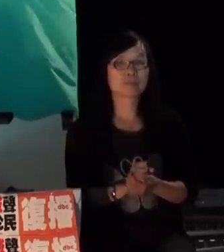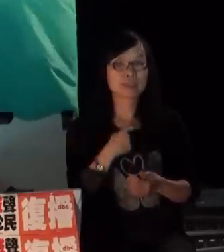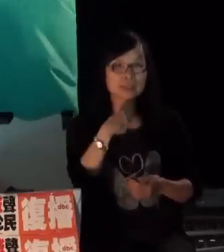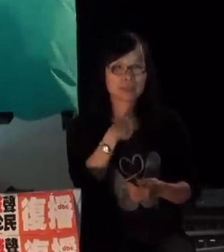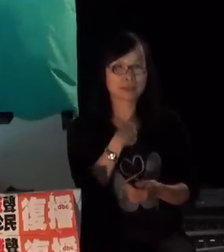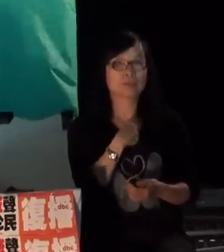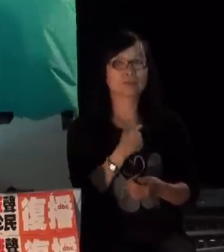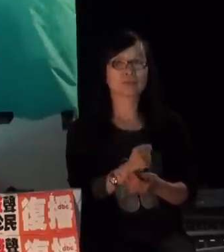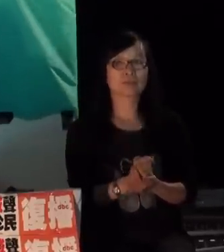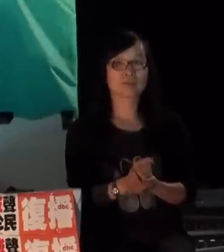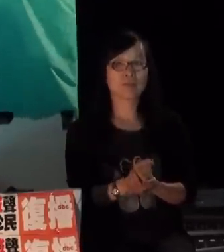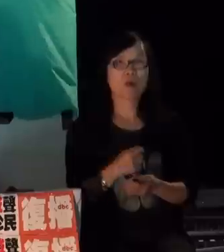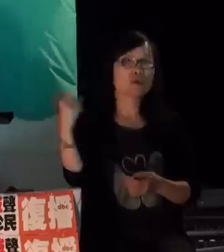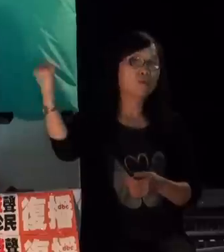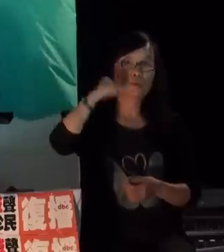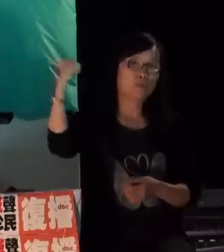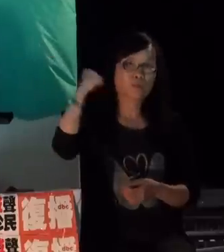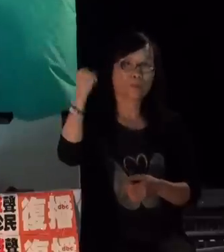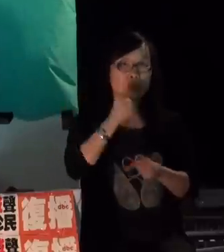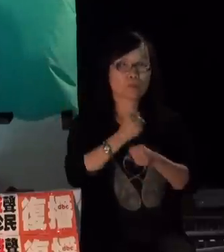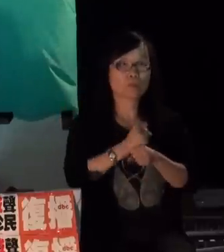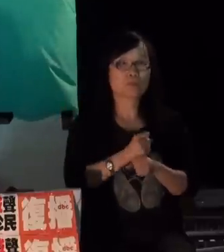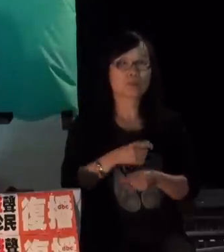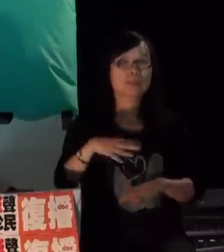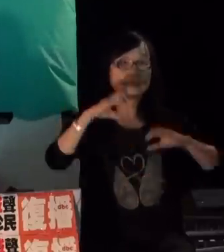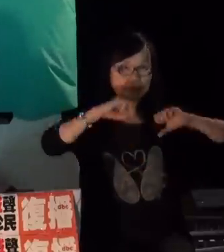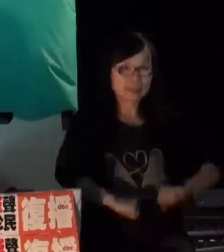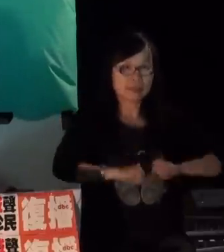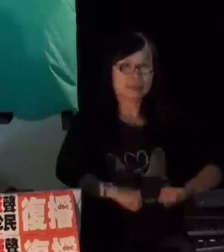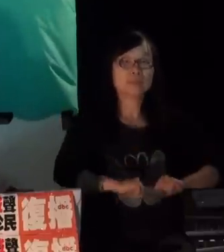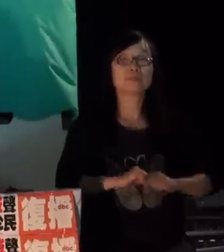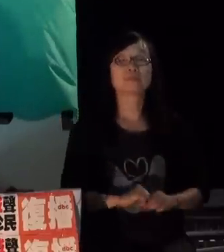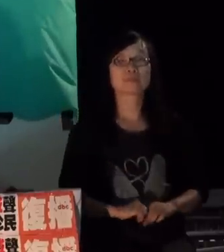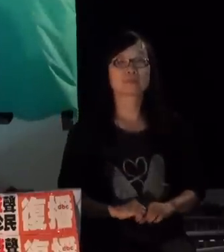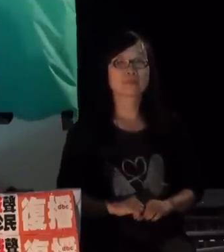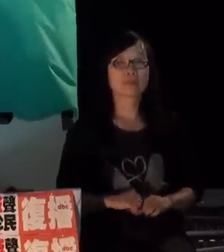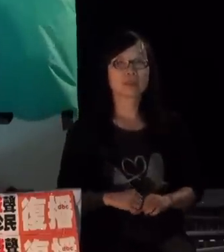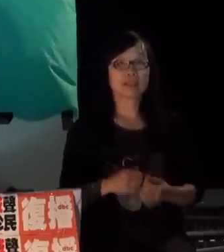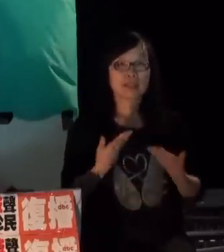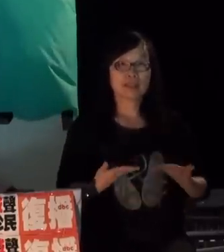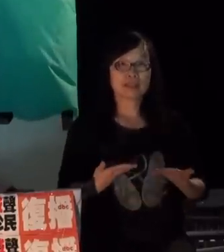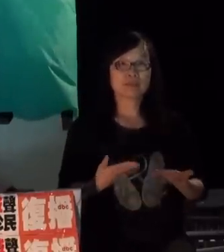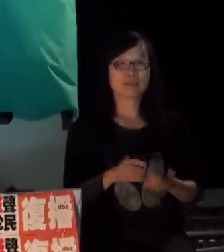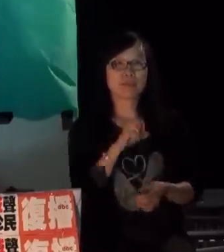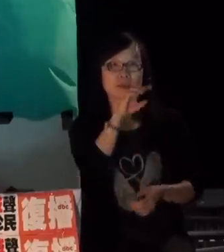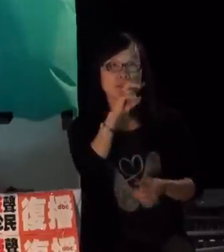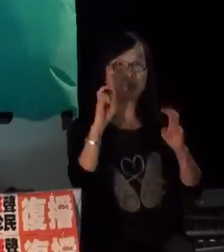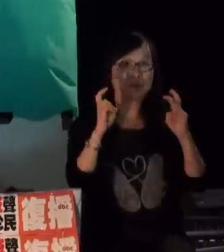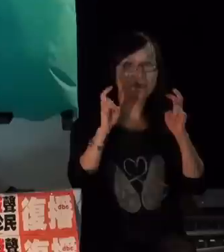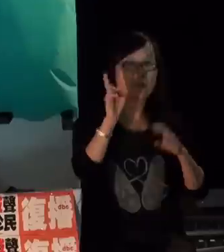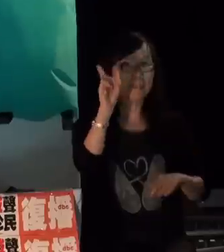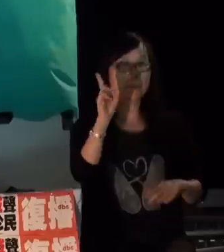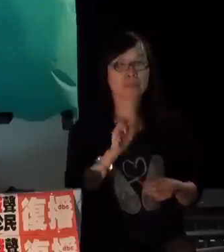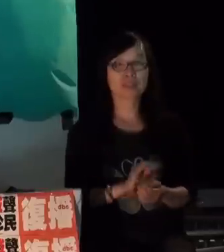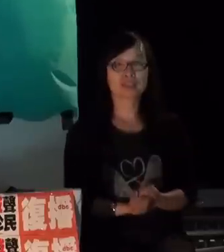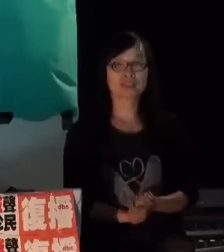就應該盡力去做係咪？ 係，堅持到底。 冇錯啦，咁就。不如今日我哋講翻咩題目咧？就係講